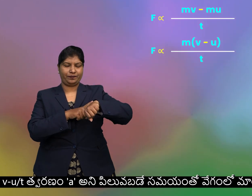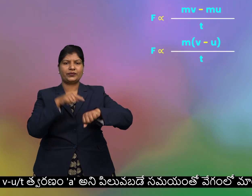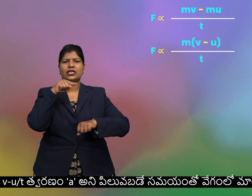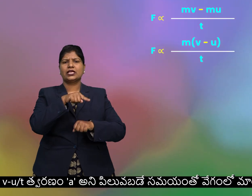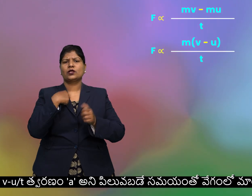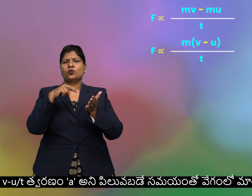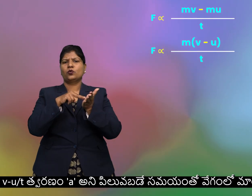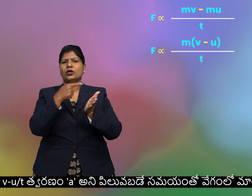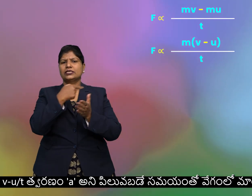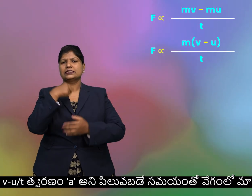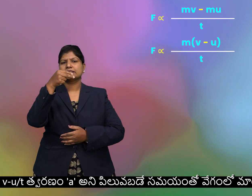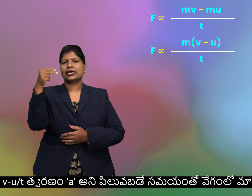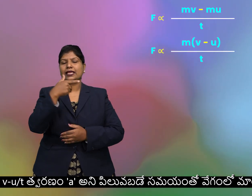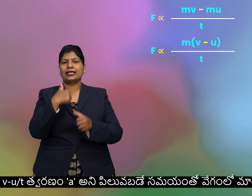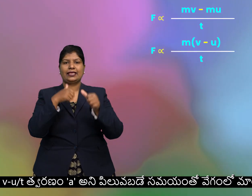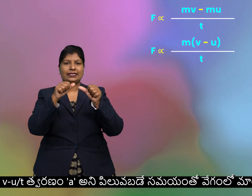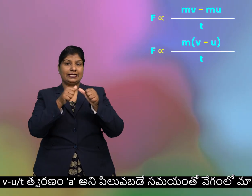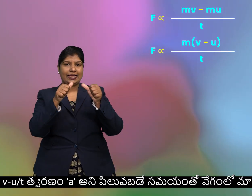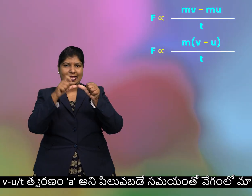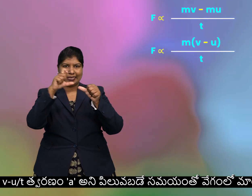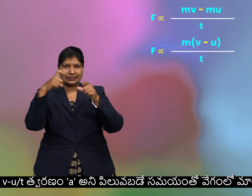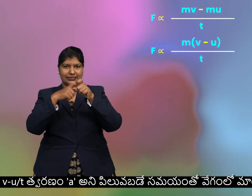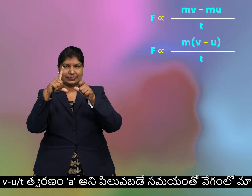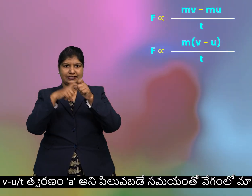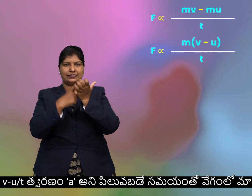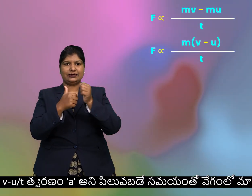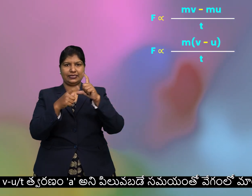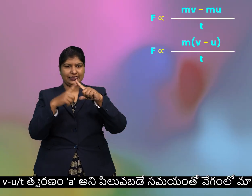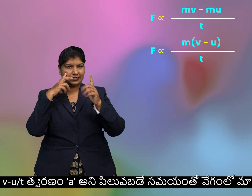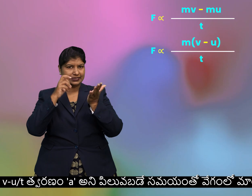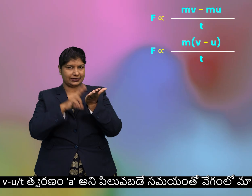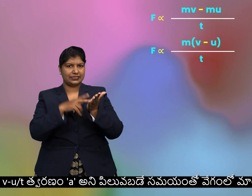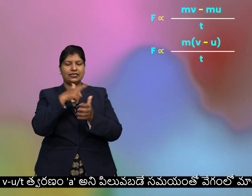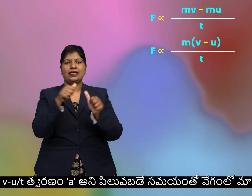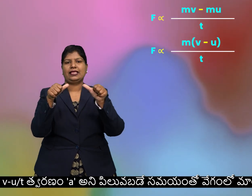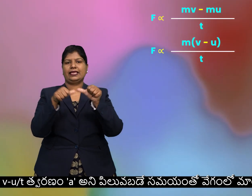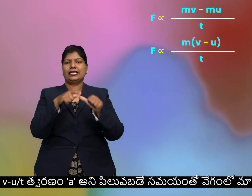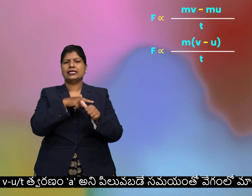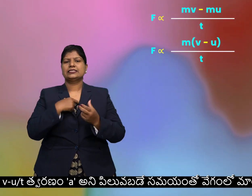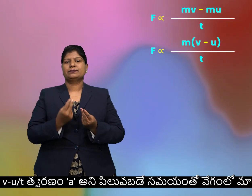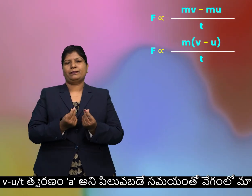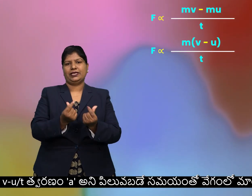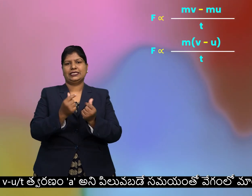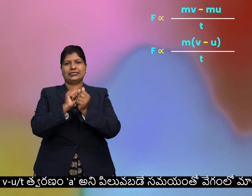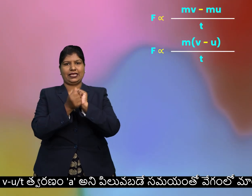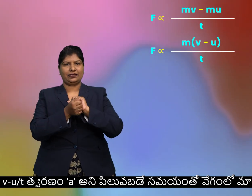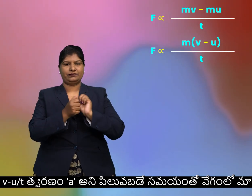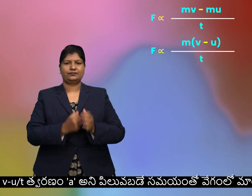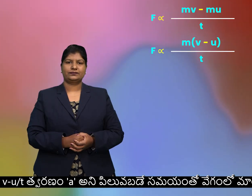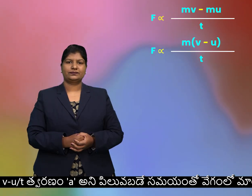v మైనస్ u బై t త్వరణం a అని పిలువబడే సమయంతో వేగంలో